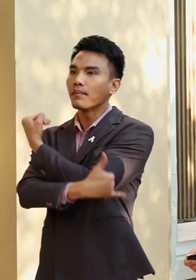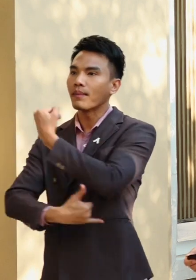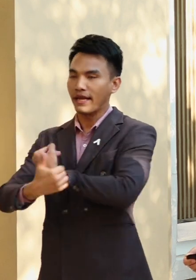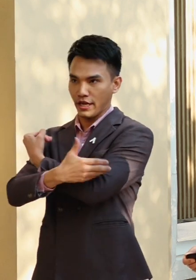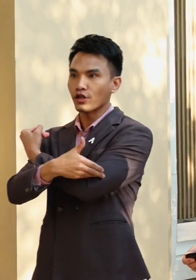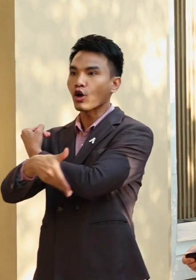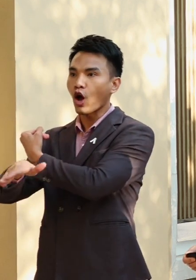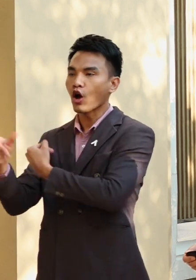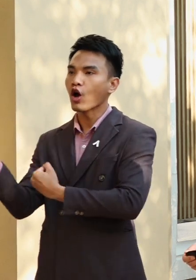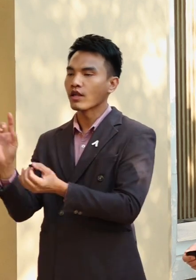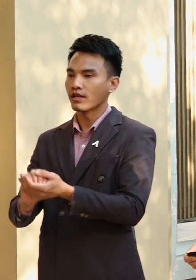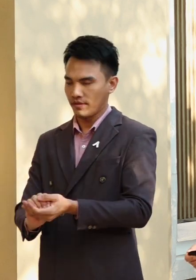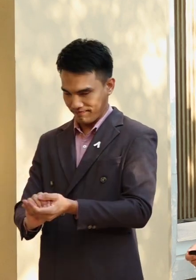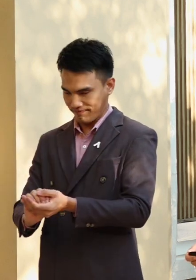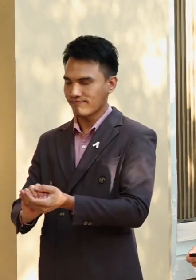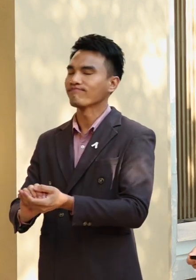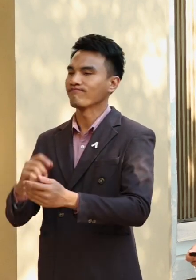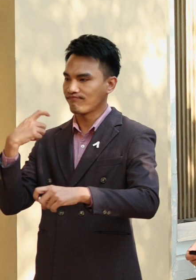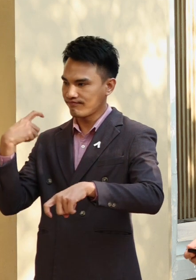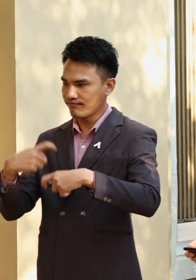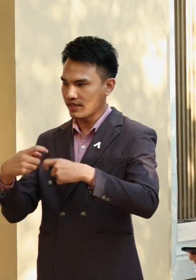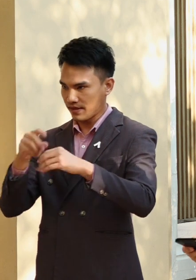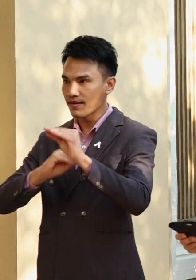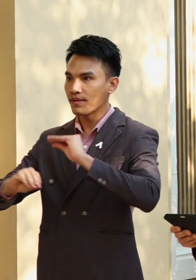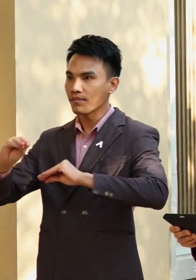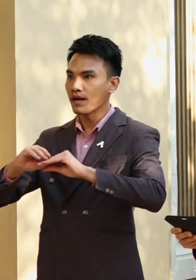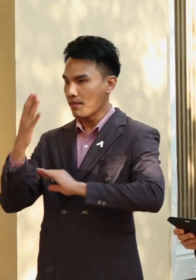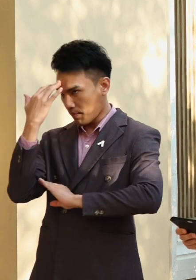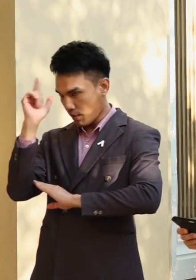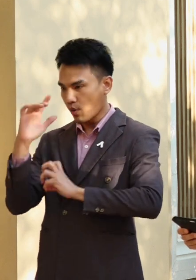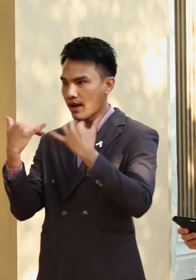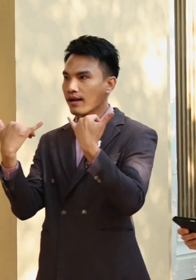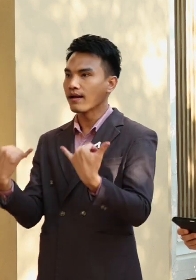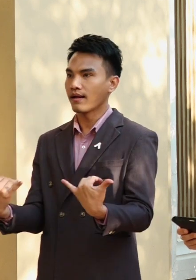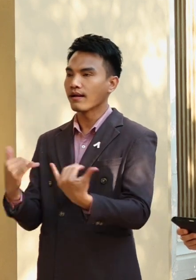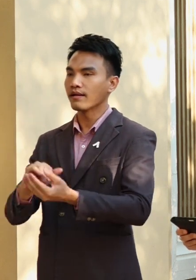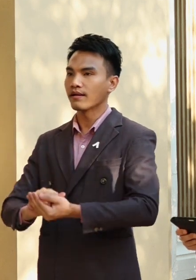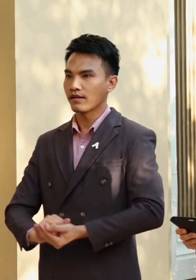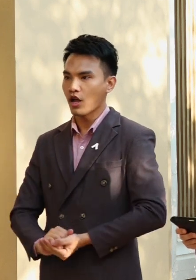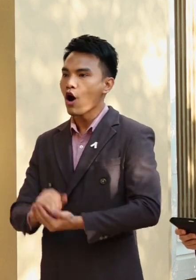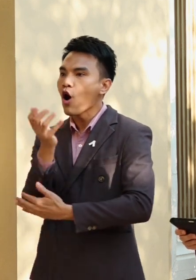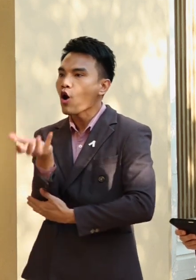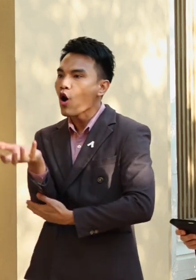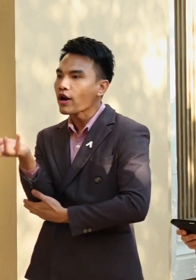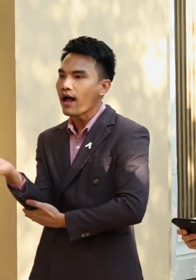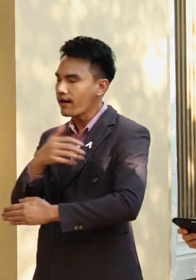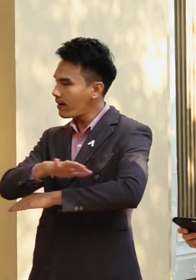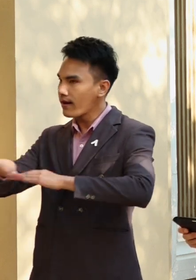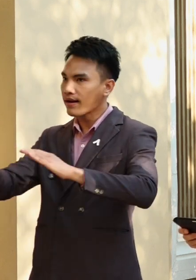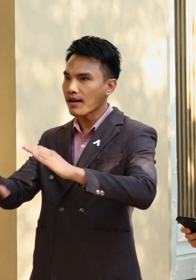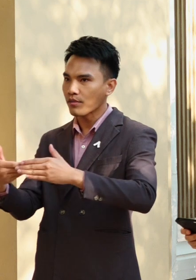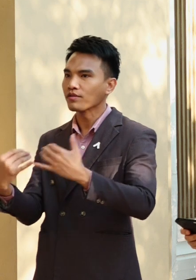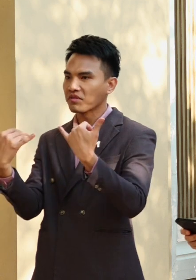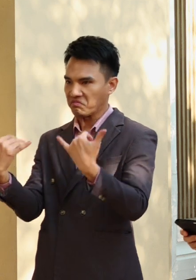ครับต้องขออนุญาตเรียนว่าก็จะมีความซับซ้อนเพิ่มขึ้นเพราะเท่าที่ทราบอยู่ก็คือว่าขอทานแต่ละท่านนั้นนะครับ